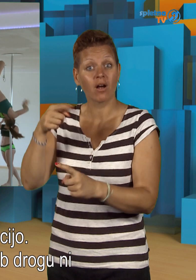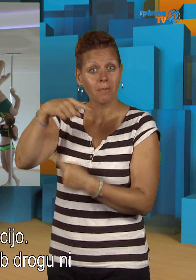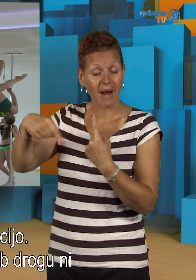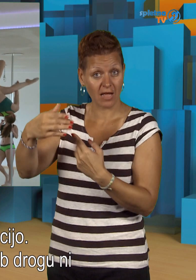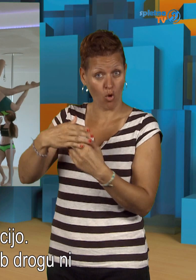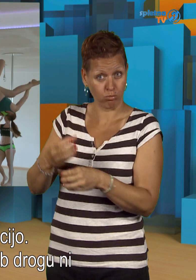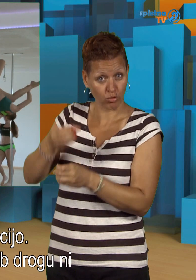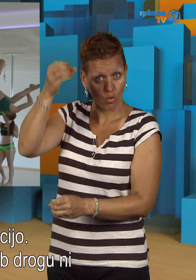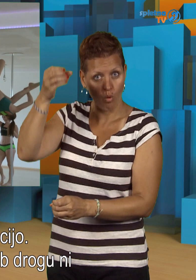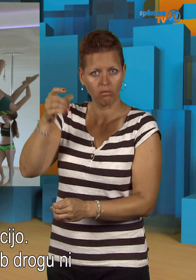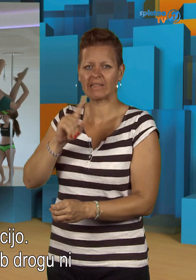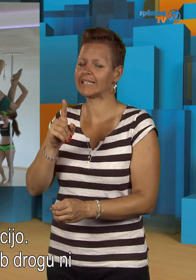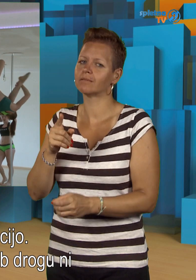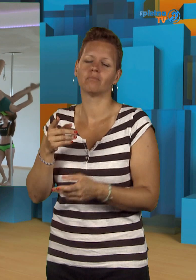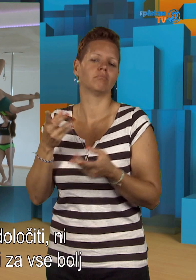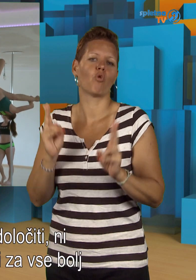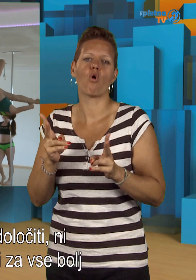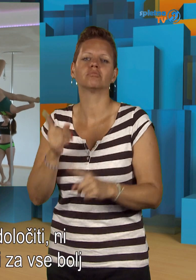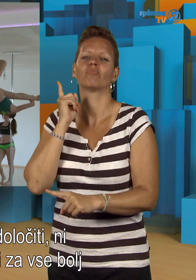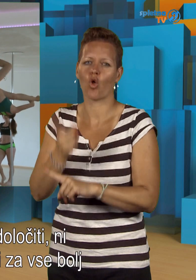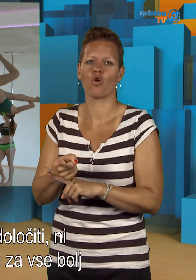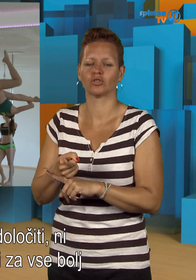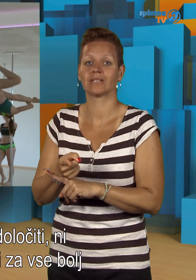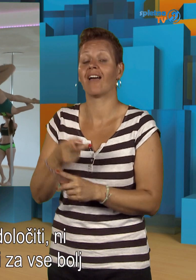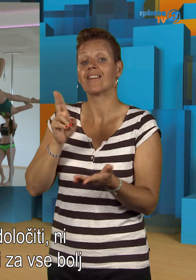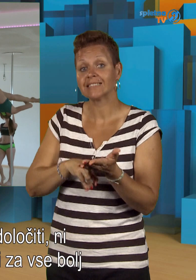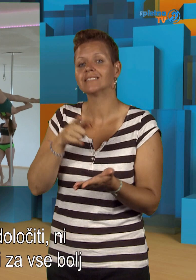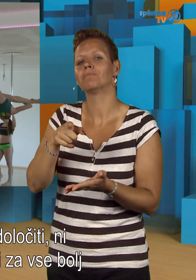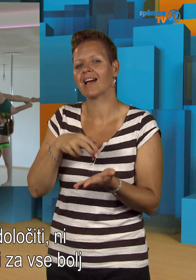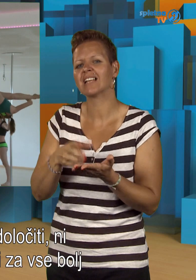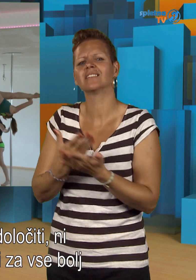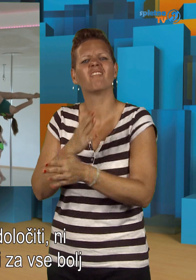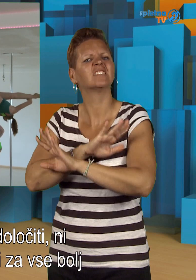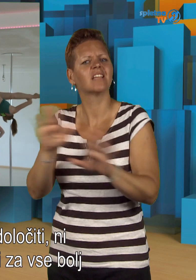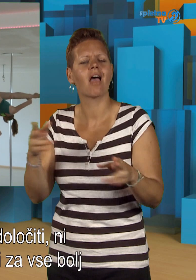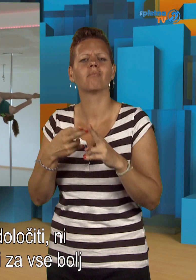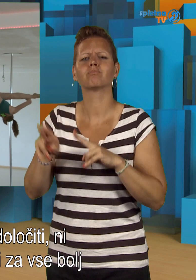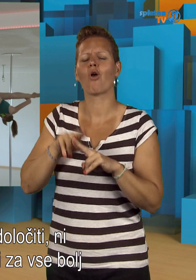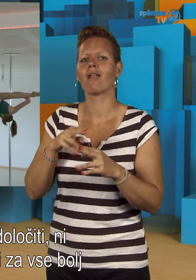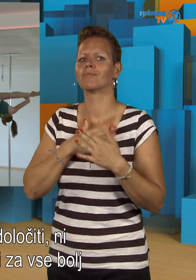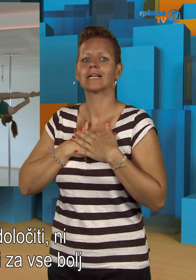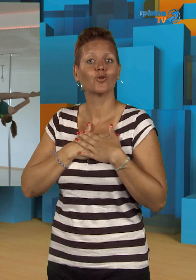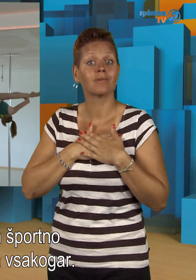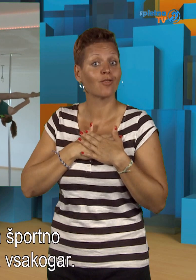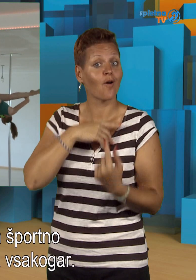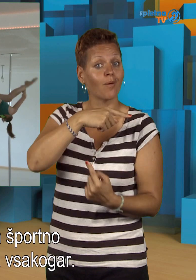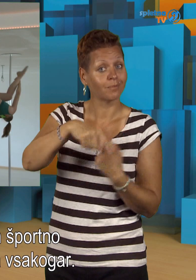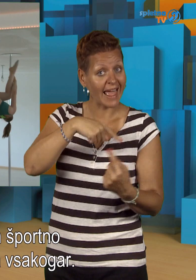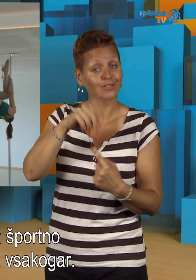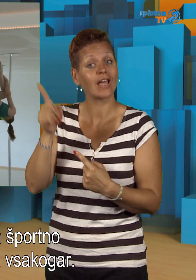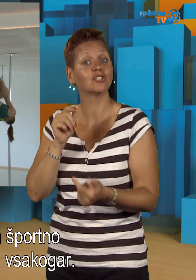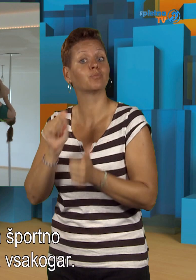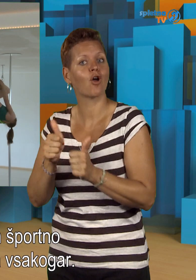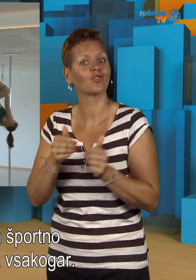Čeprav izvora plesa ob drogu ni mogoče enoznačno določiti, ni sporno, da gre v resnici za vse bolj